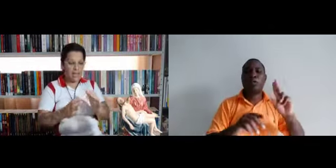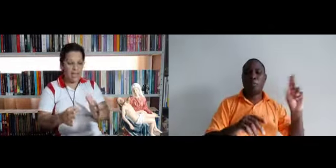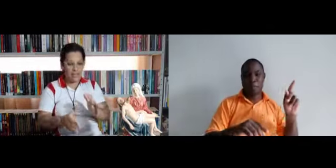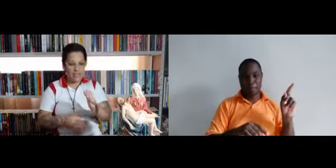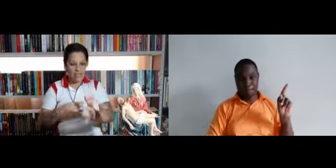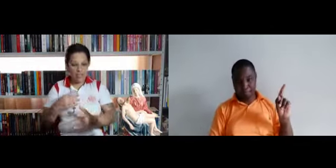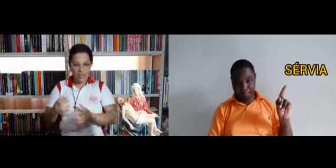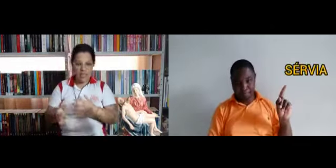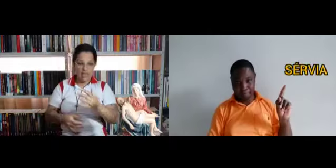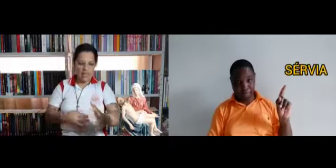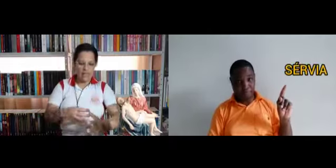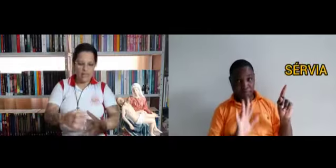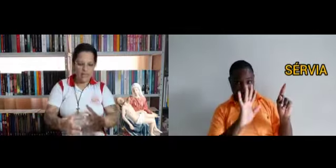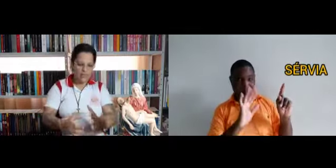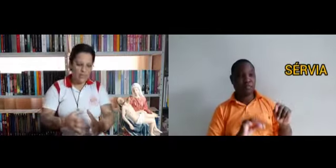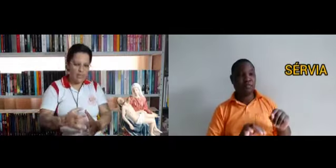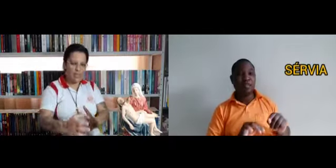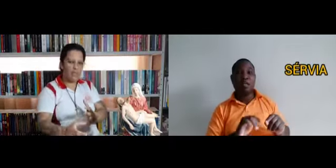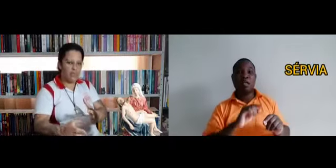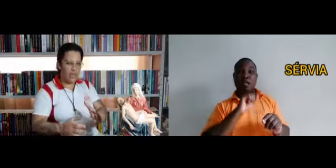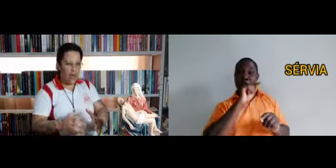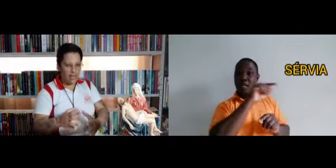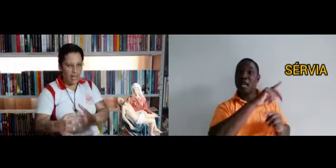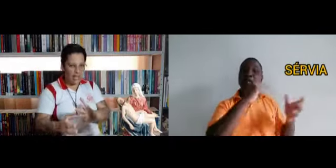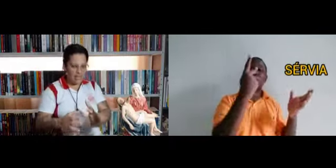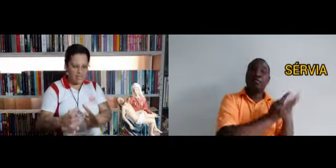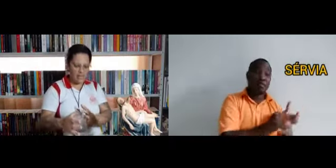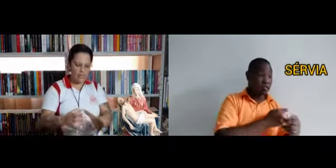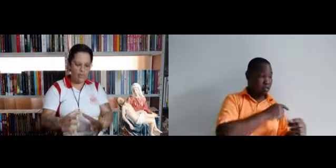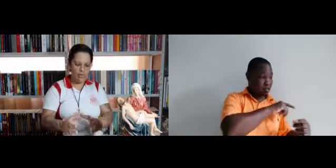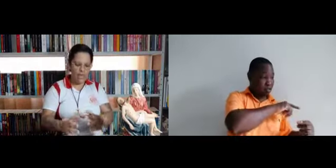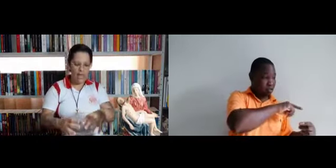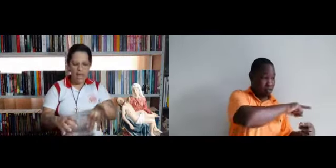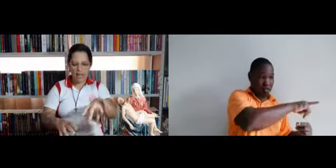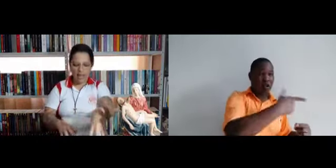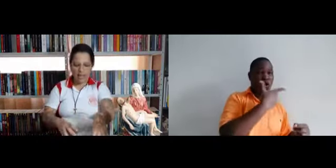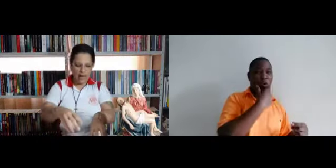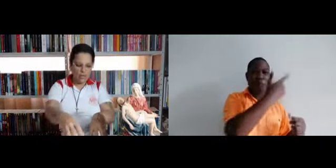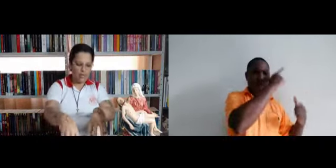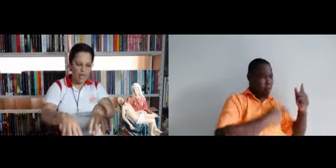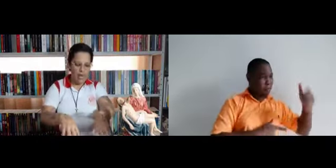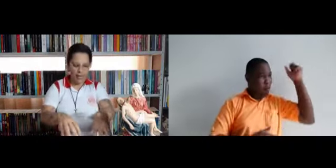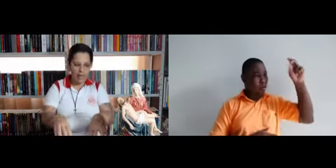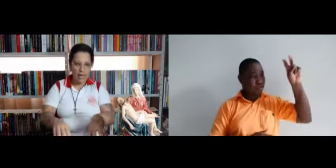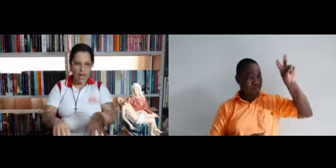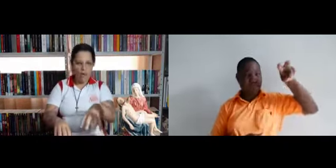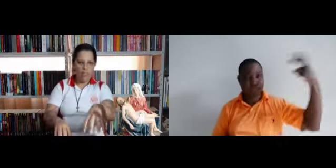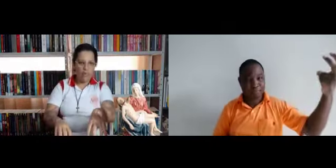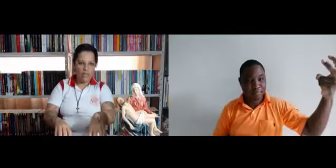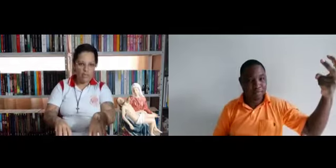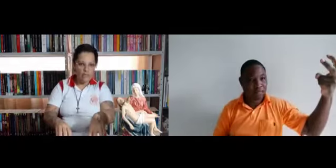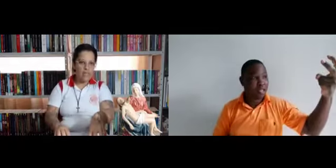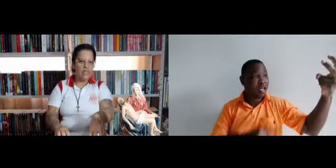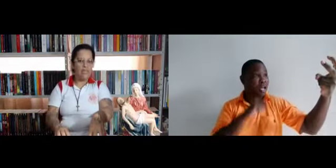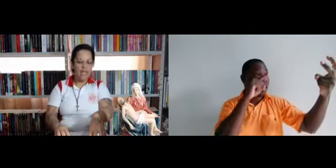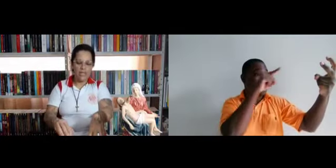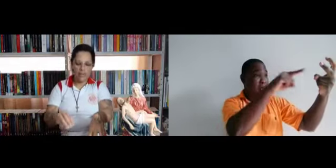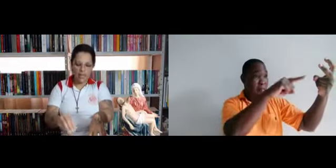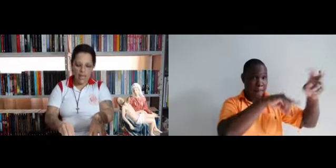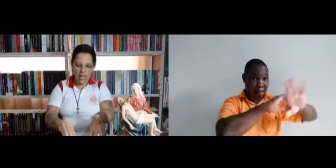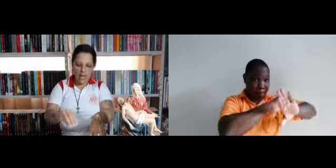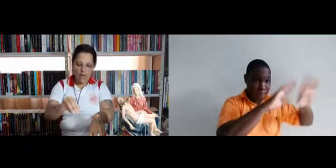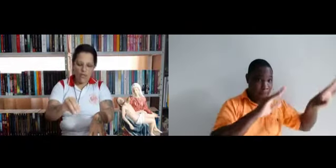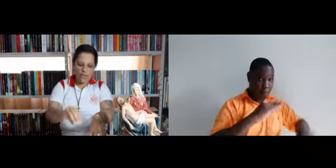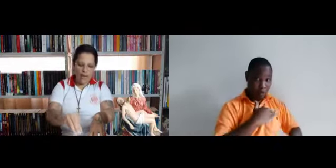tá? É interessante depois, isso aí vocês não tem muito que guardar essas questões, né? A quem declarou guerra, a quem. O importante é que vocês